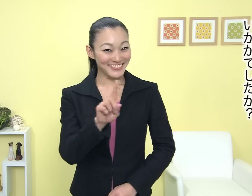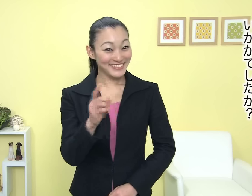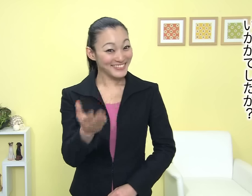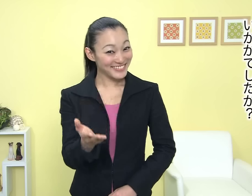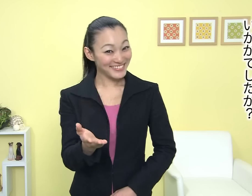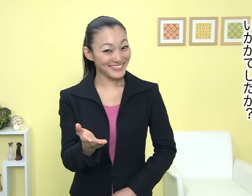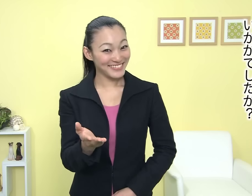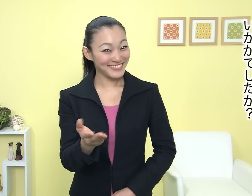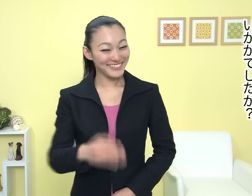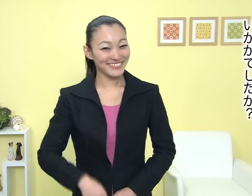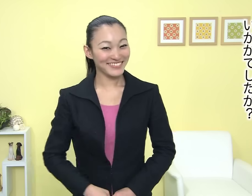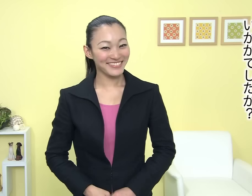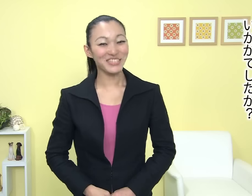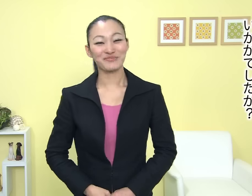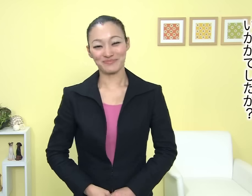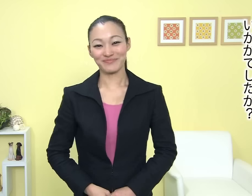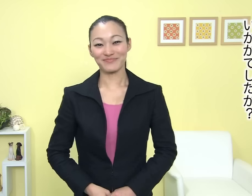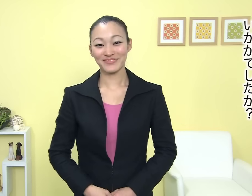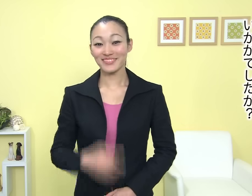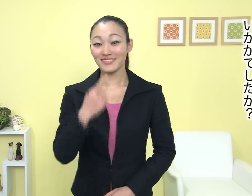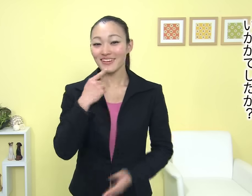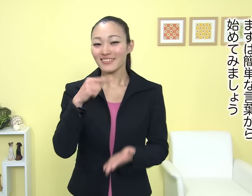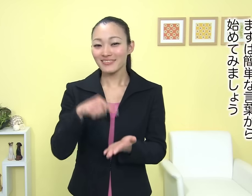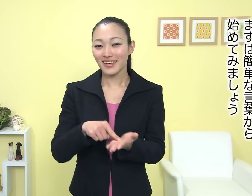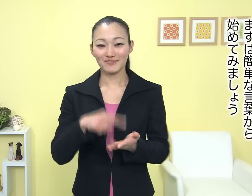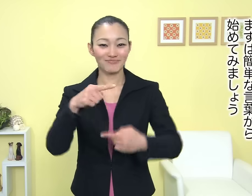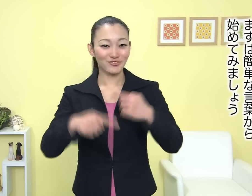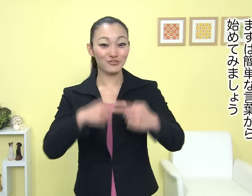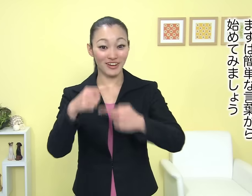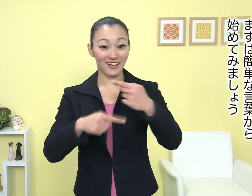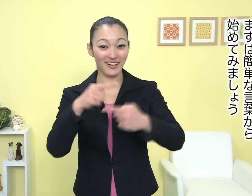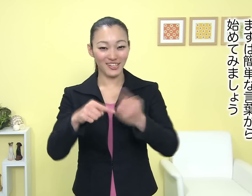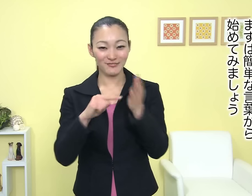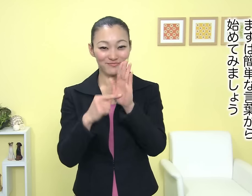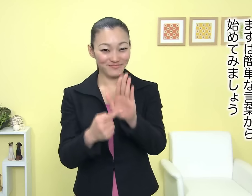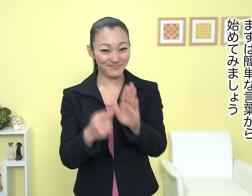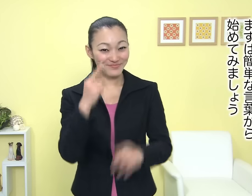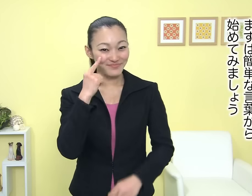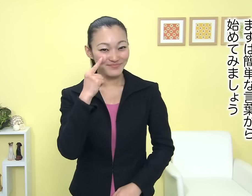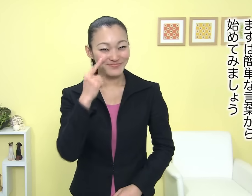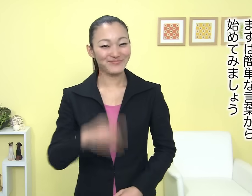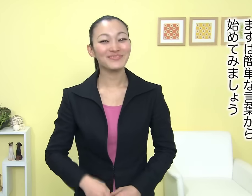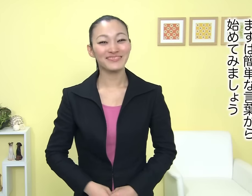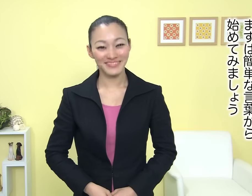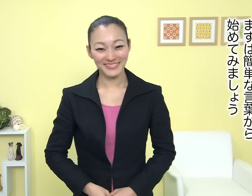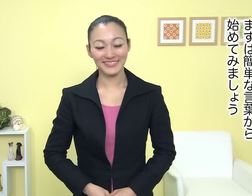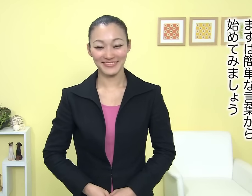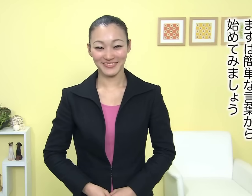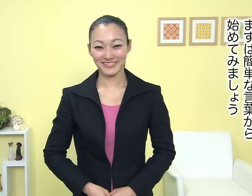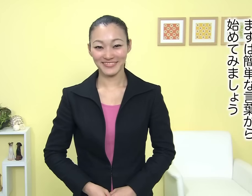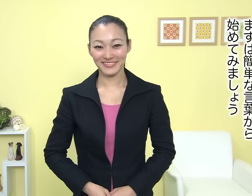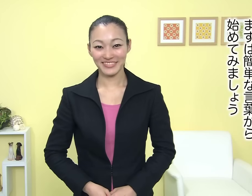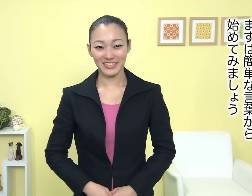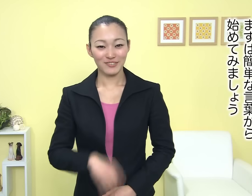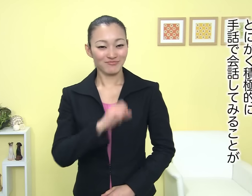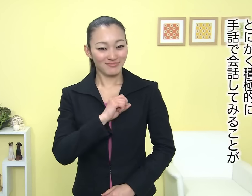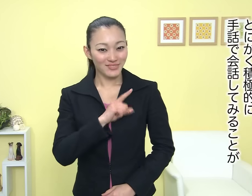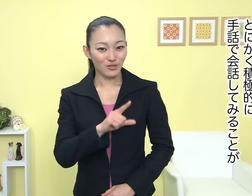いかがでしたか？まずは簡単な言葉から始めてみましょう。とにか